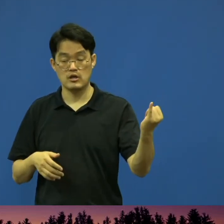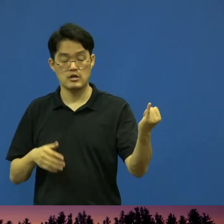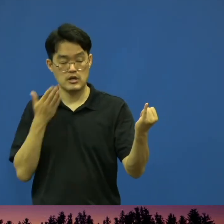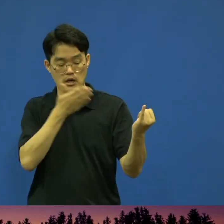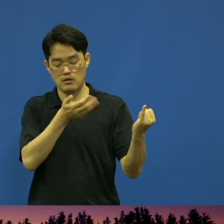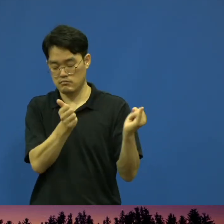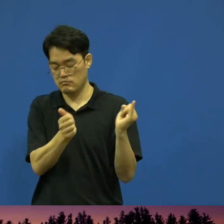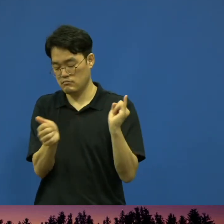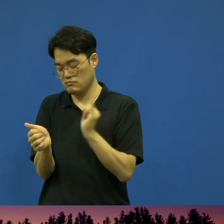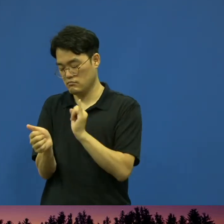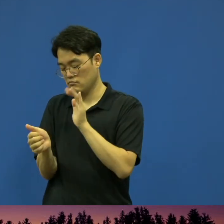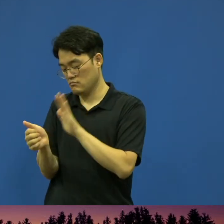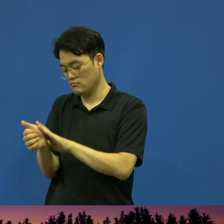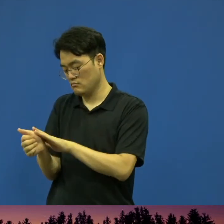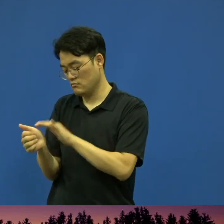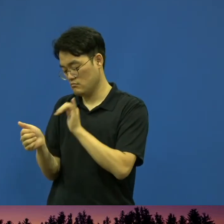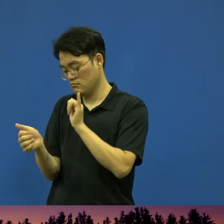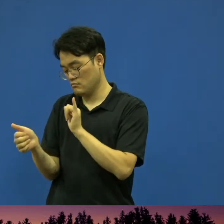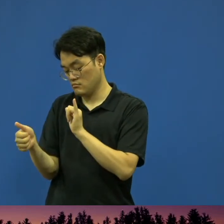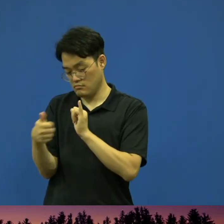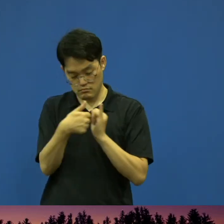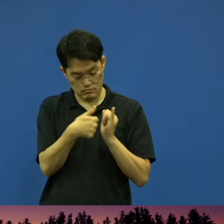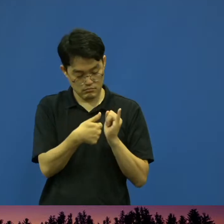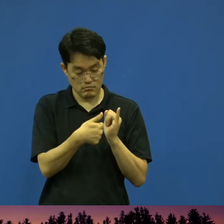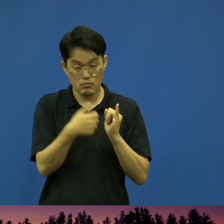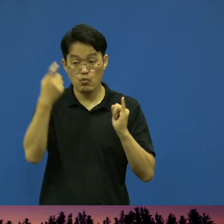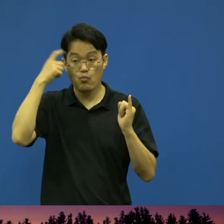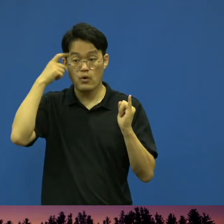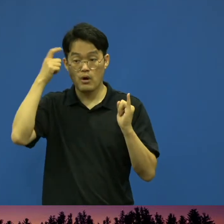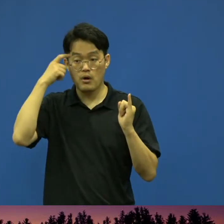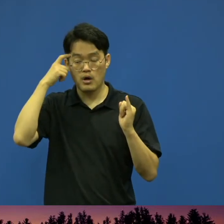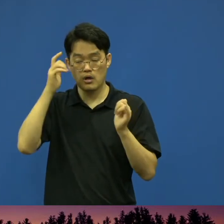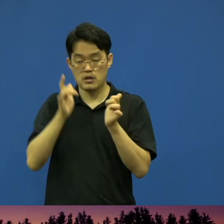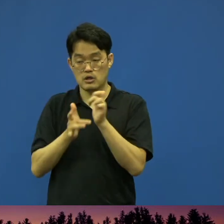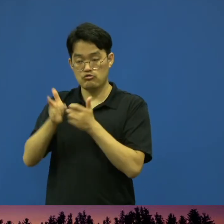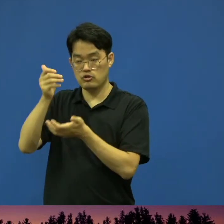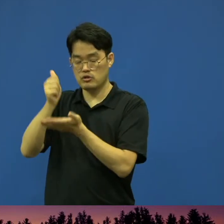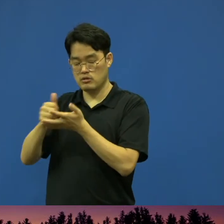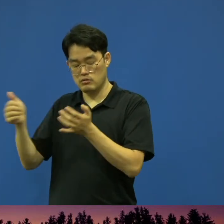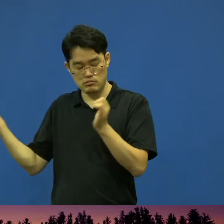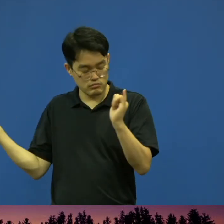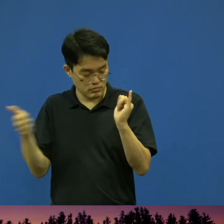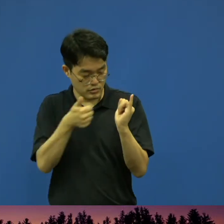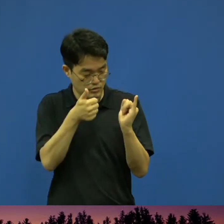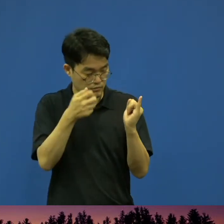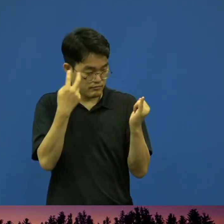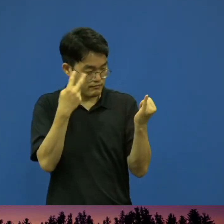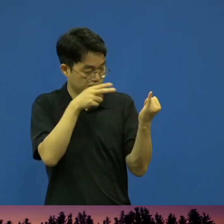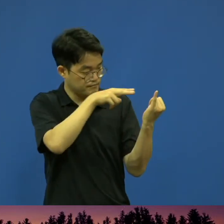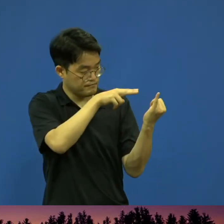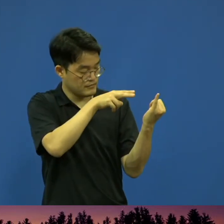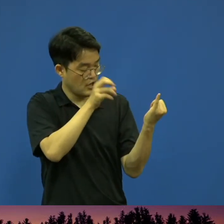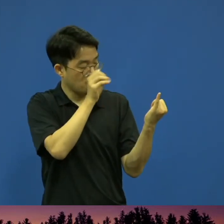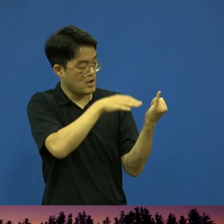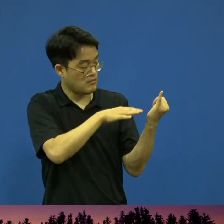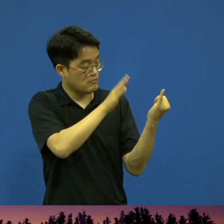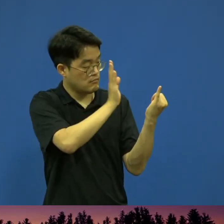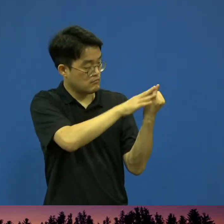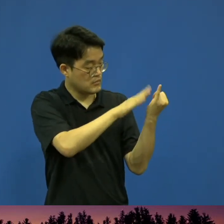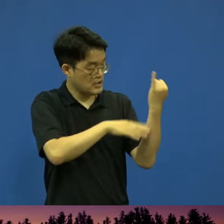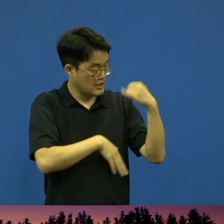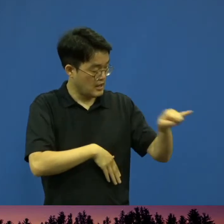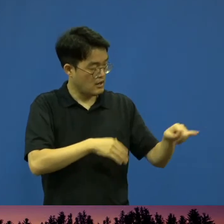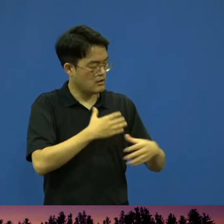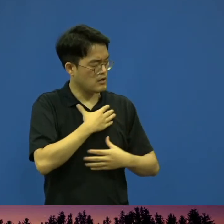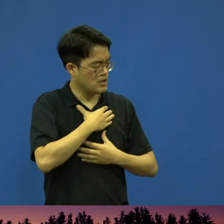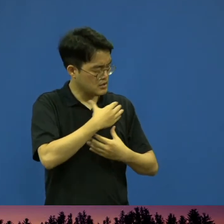돌리셨을까요? 이렇게 기록하고 있습니다. 예수께서 돌이켜 그를 보시며 이르시되 따라